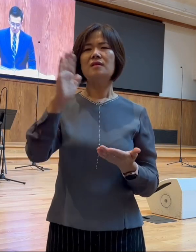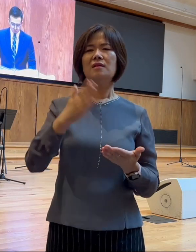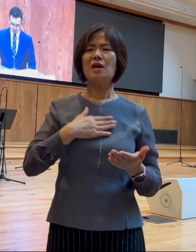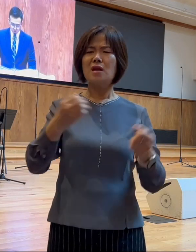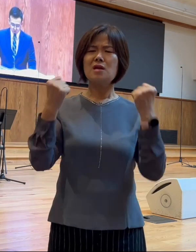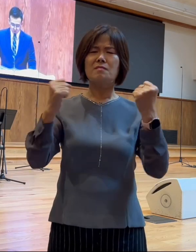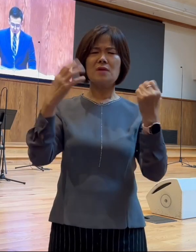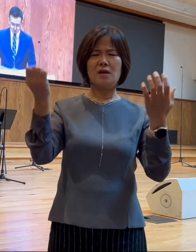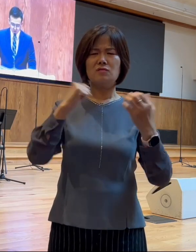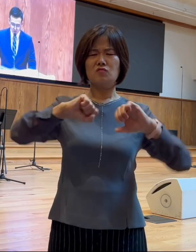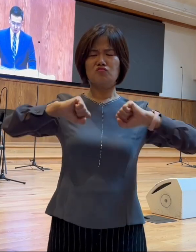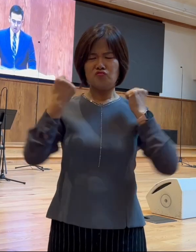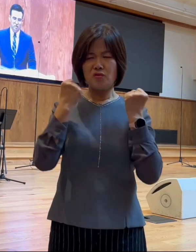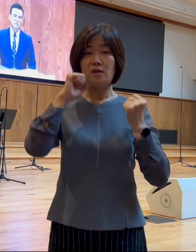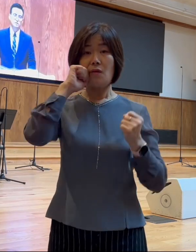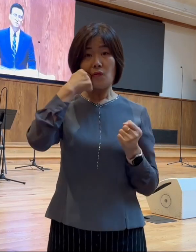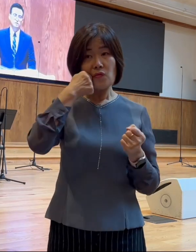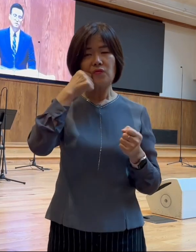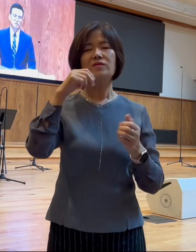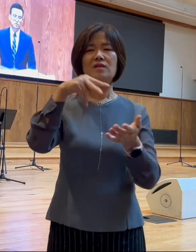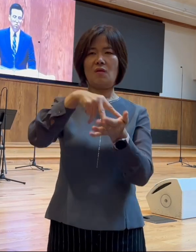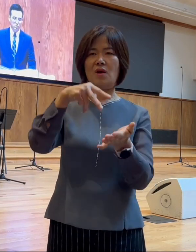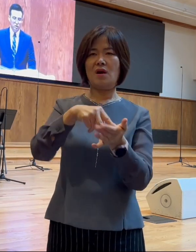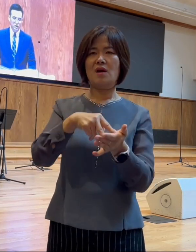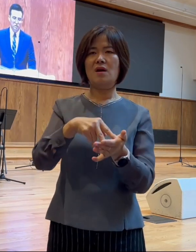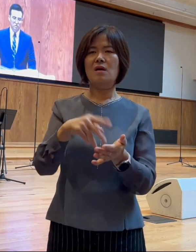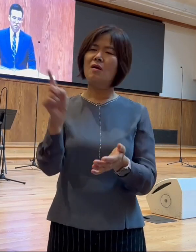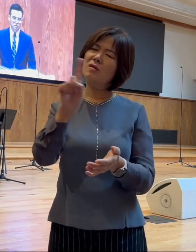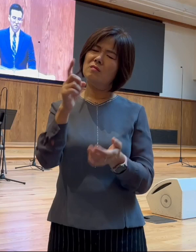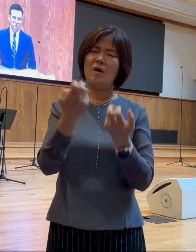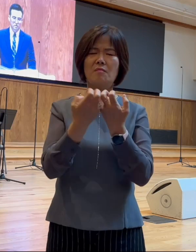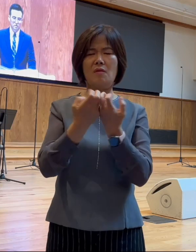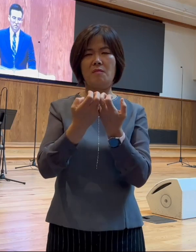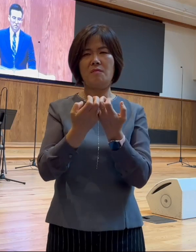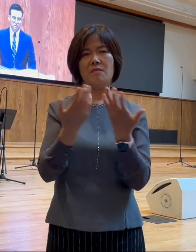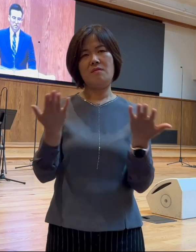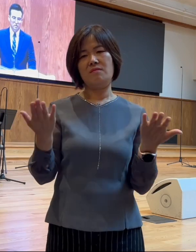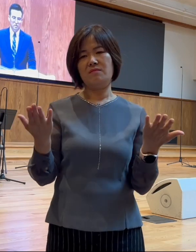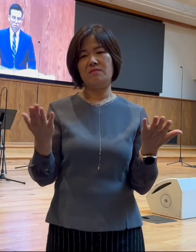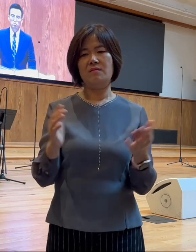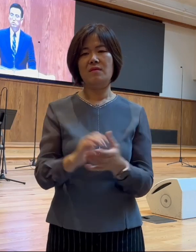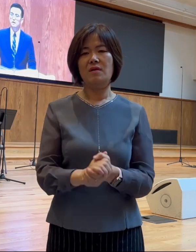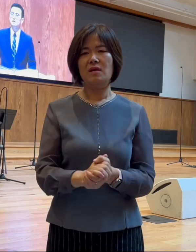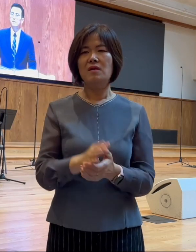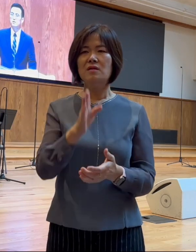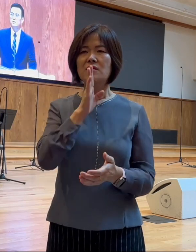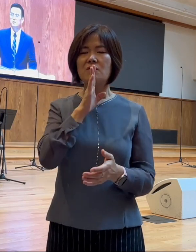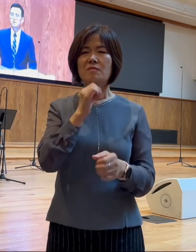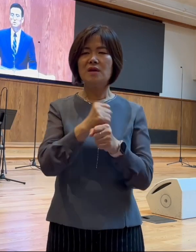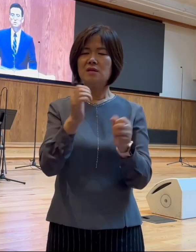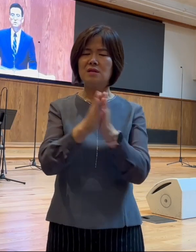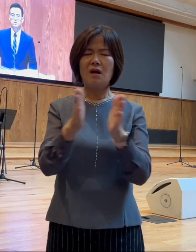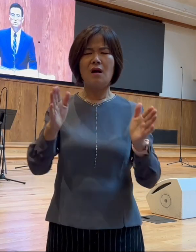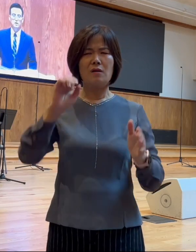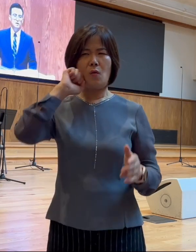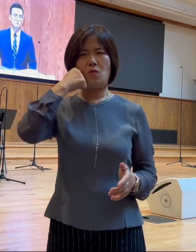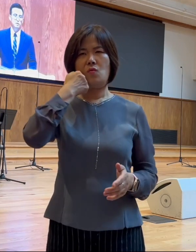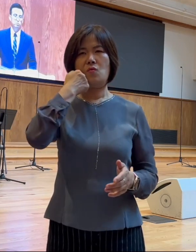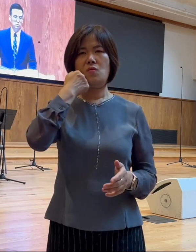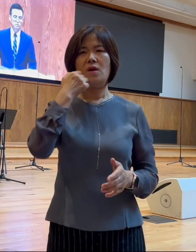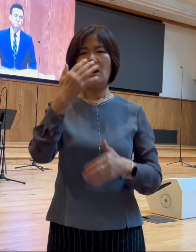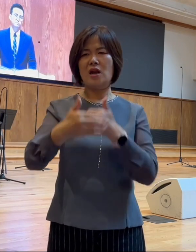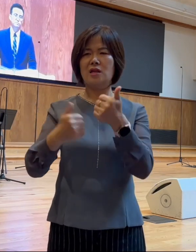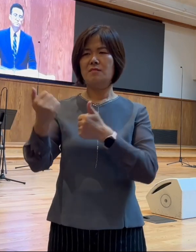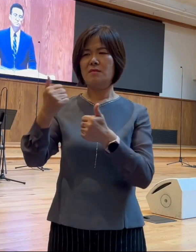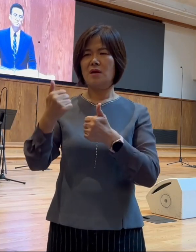힘으로는 순종할 수 없는 어떤 상황, 이걸 어떻게 하지? 엄두가 나지 않는 그런 어떤 하나님의